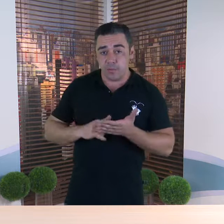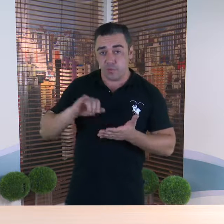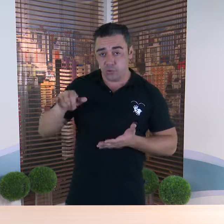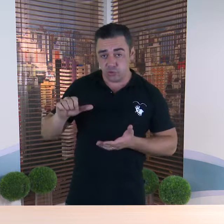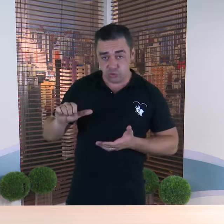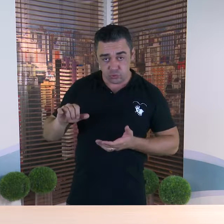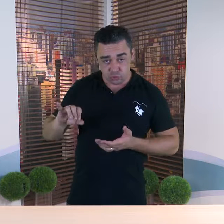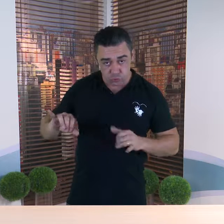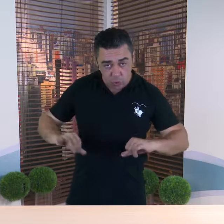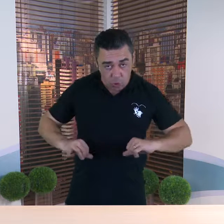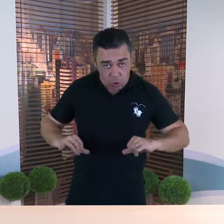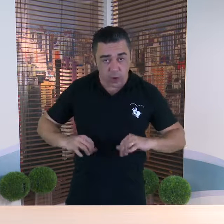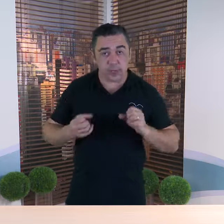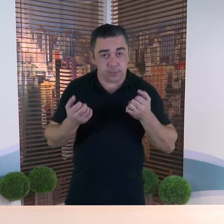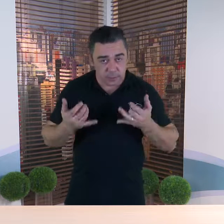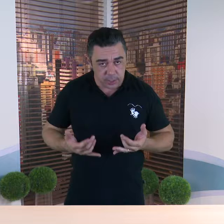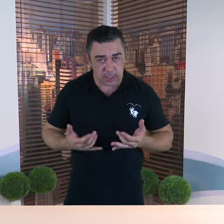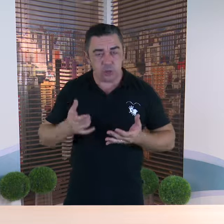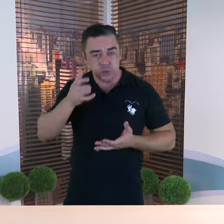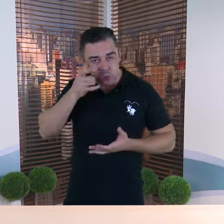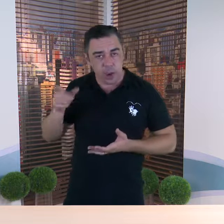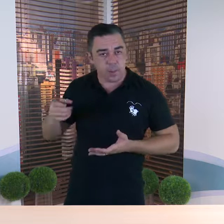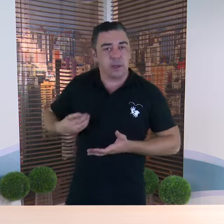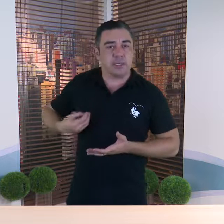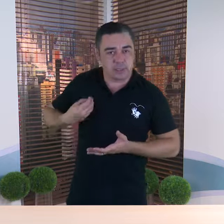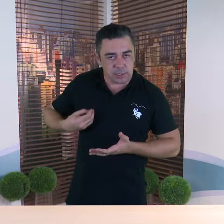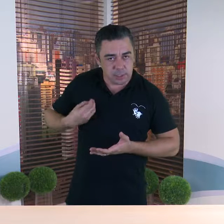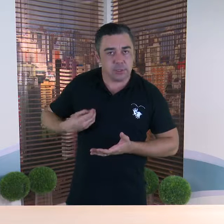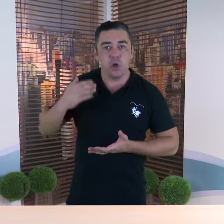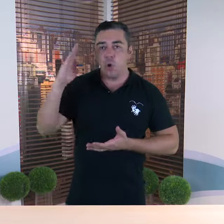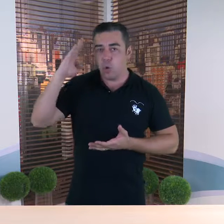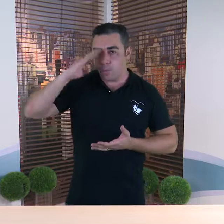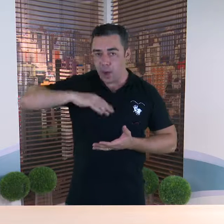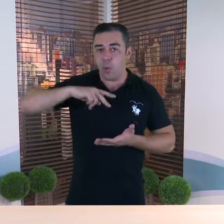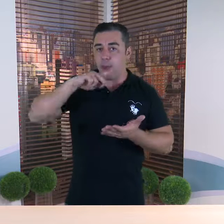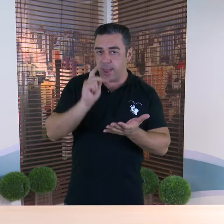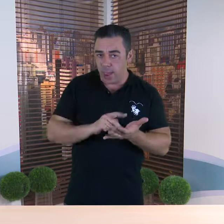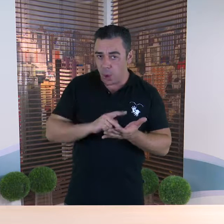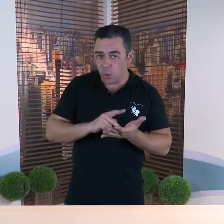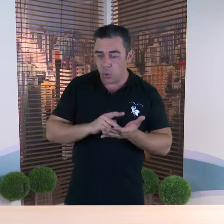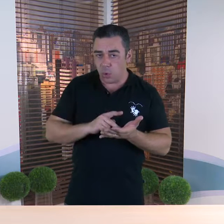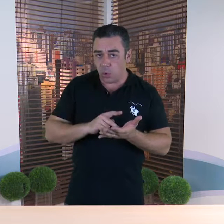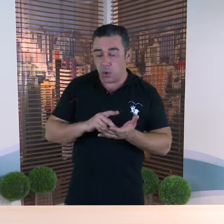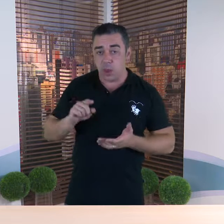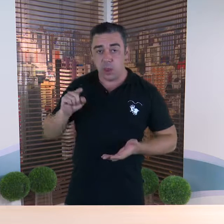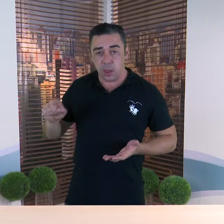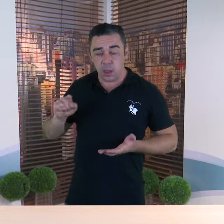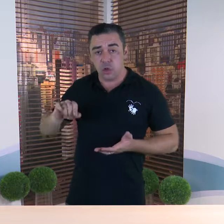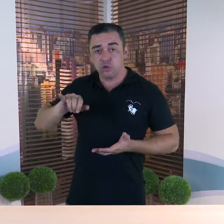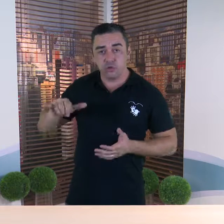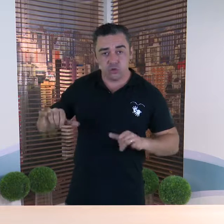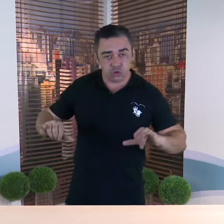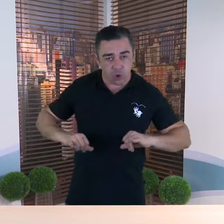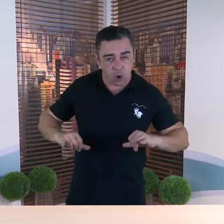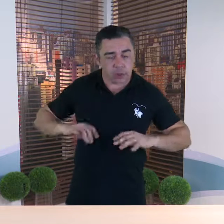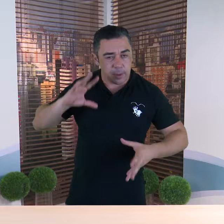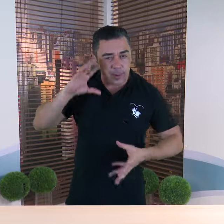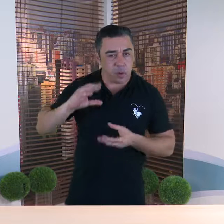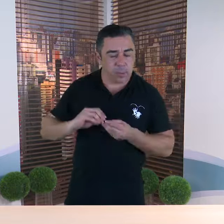do pressuposto de que o diabo existe e de que o mal é uma realidade. No caso de Jó, fica